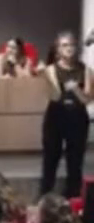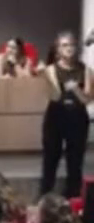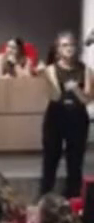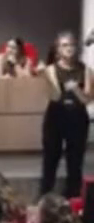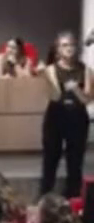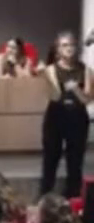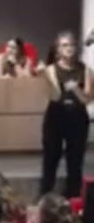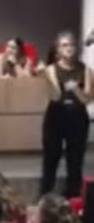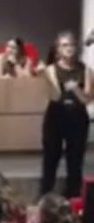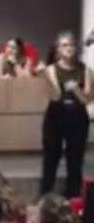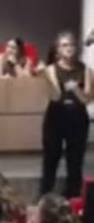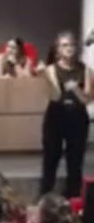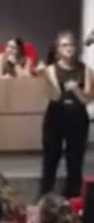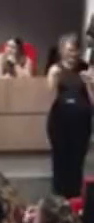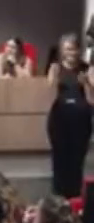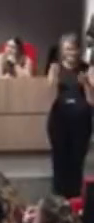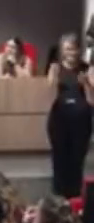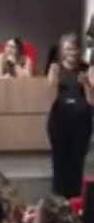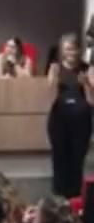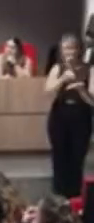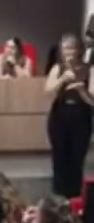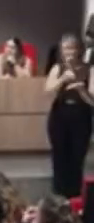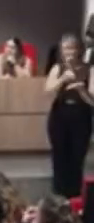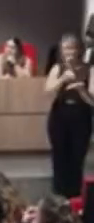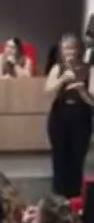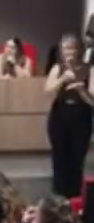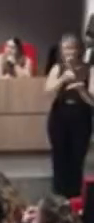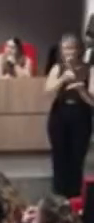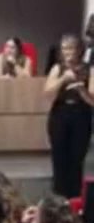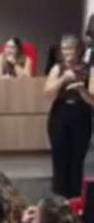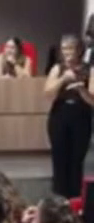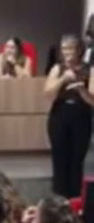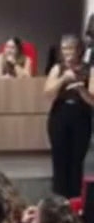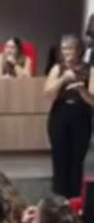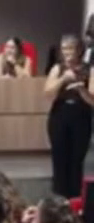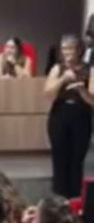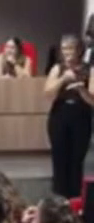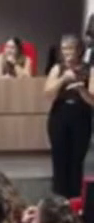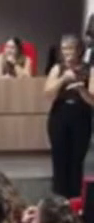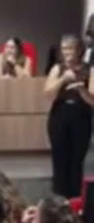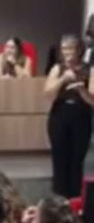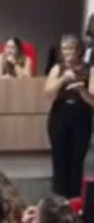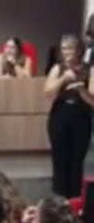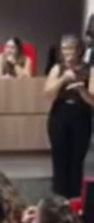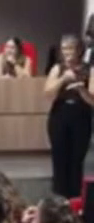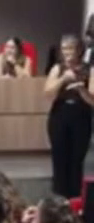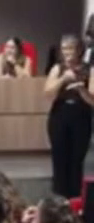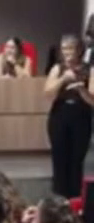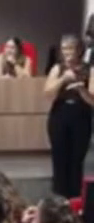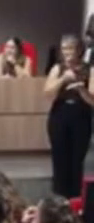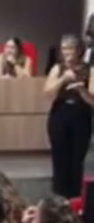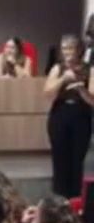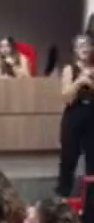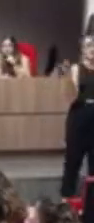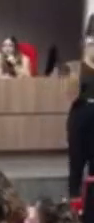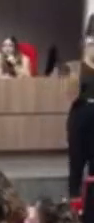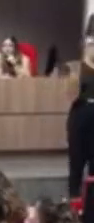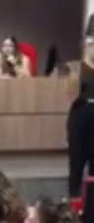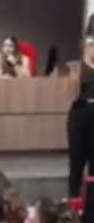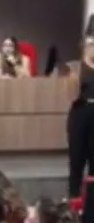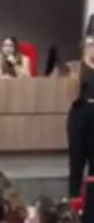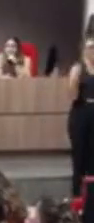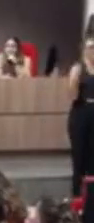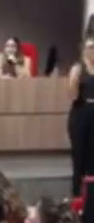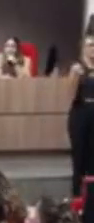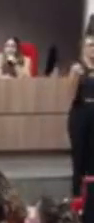só vou abrir um outro parênteses para dizer, porque acho que é importante, os dados, hoje, se qualquer um de nós, se a gente tiver a intenção